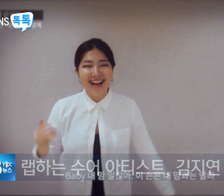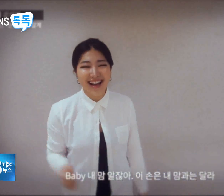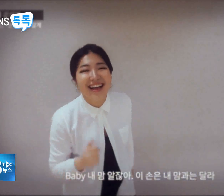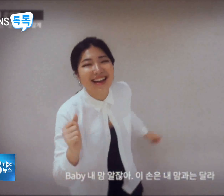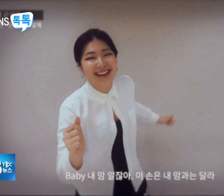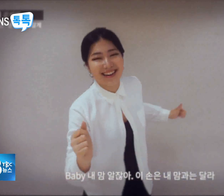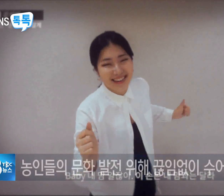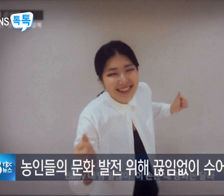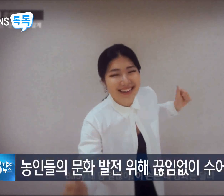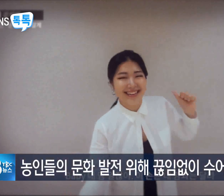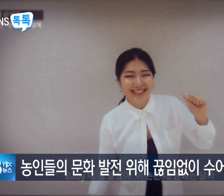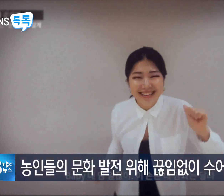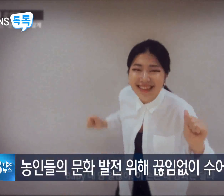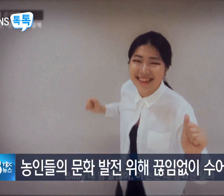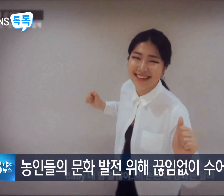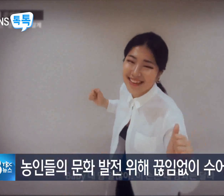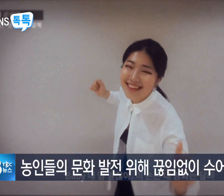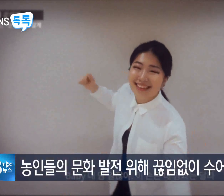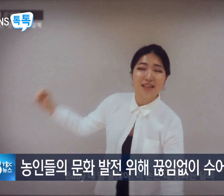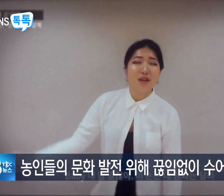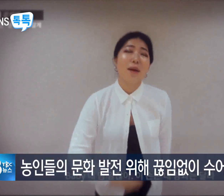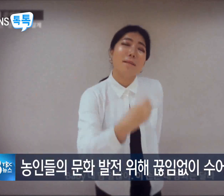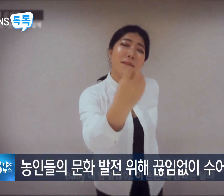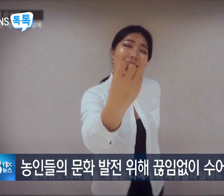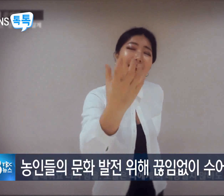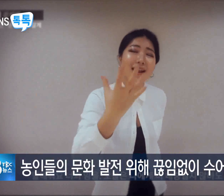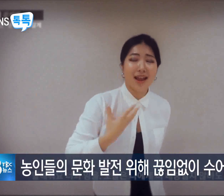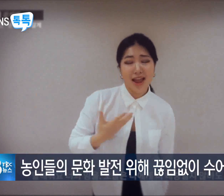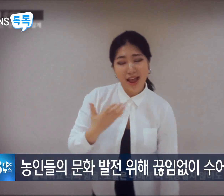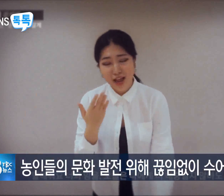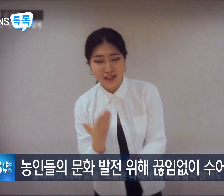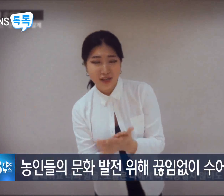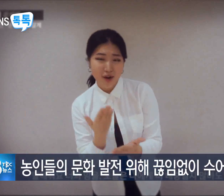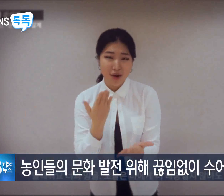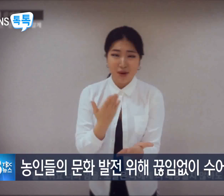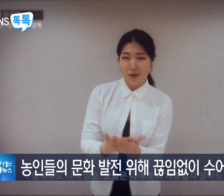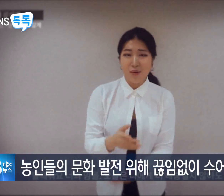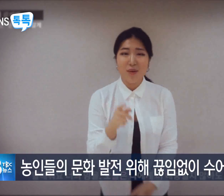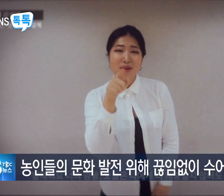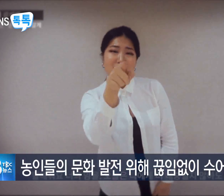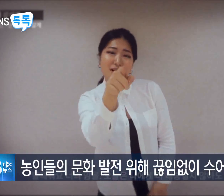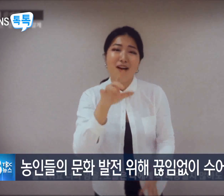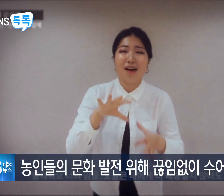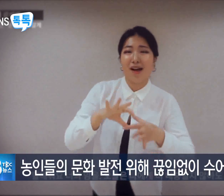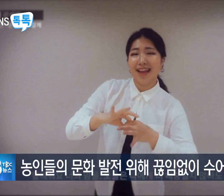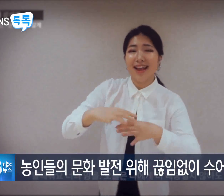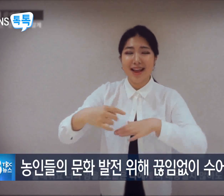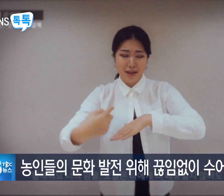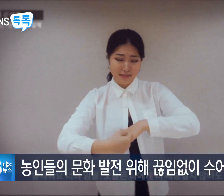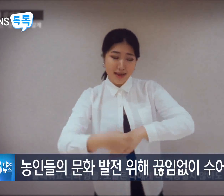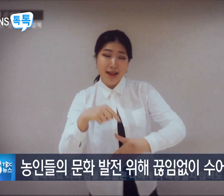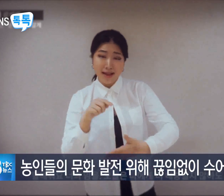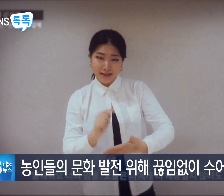농인은 외모태라는 마음으로 수어랩, 춤, 뮤지컬 연출 등 수어 예술에 끊임없이 도전하고 있는데요.